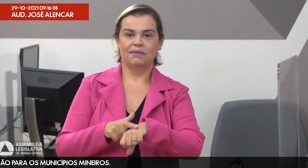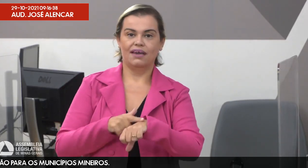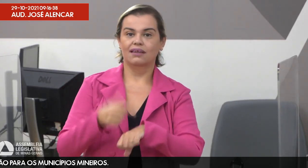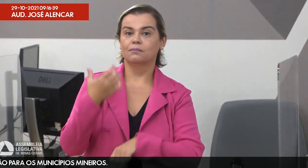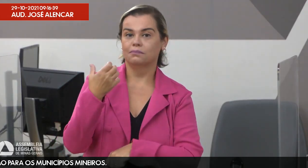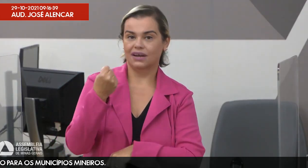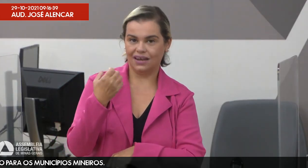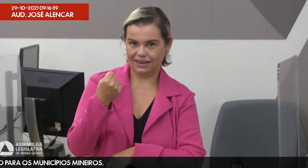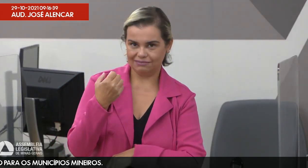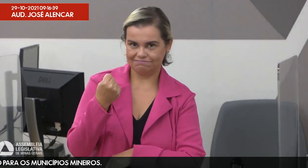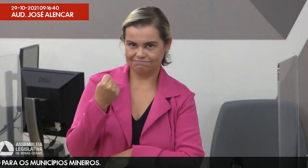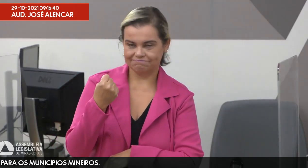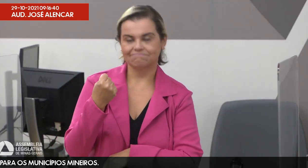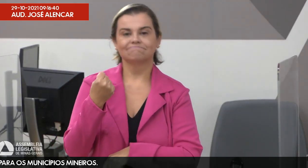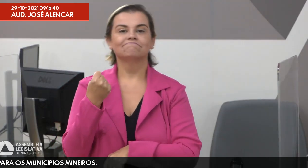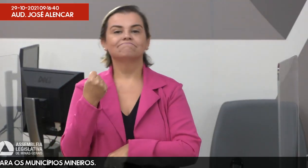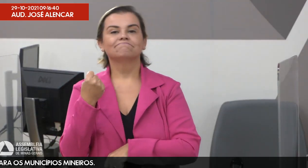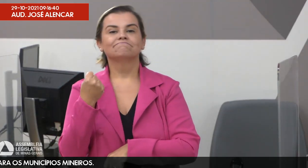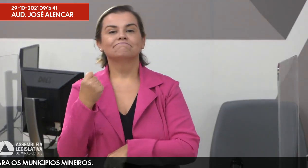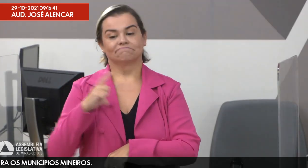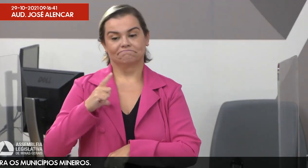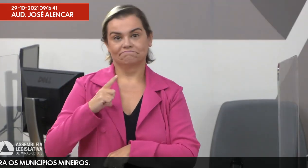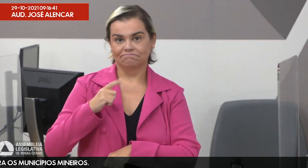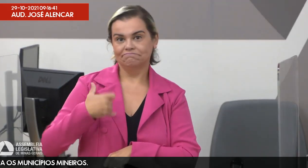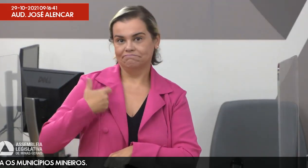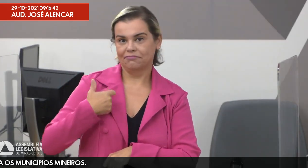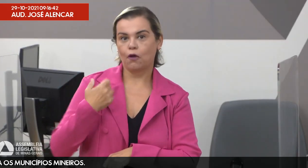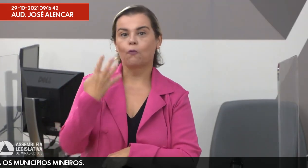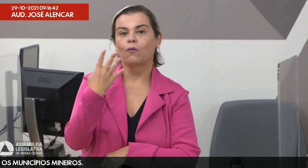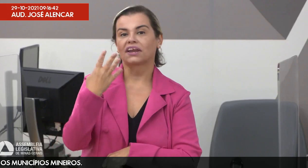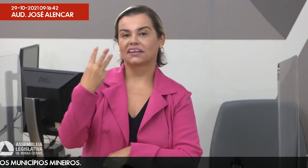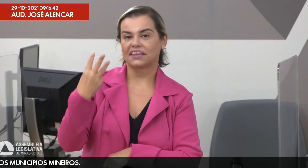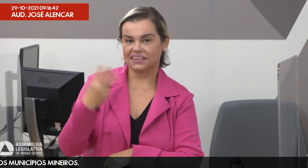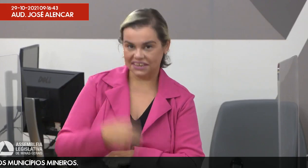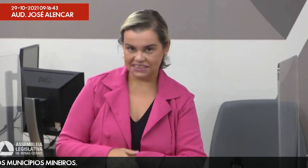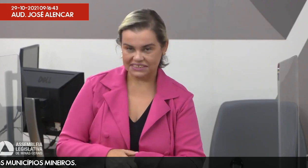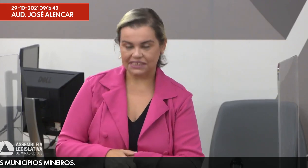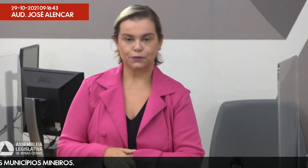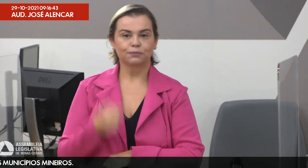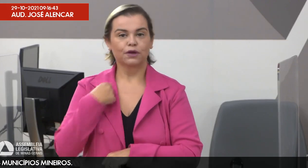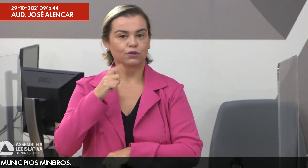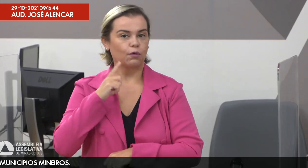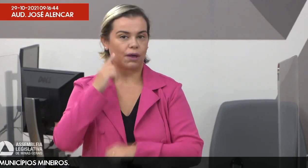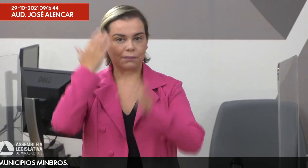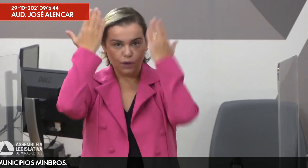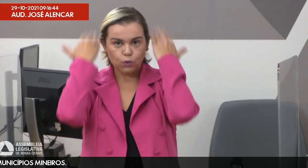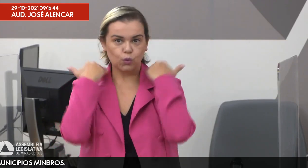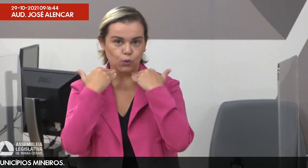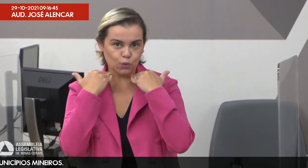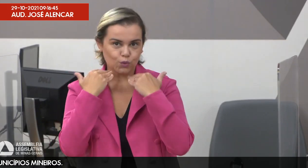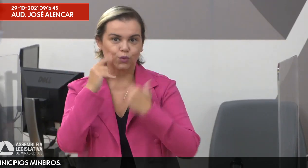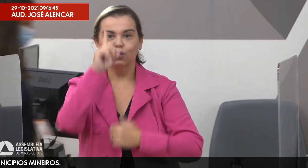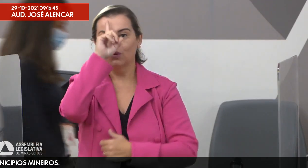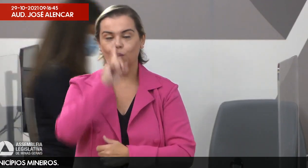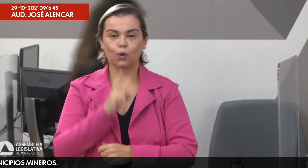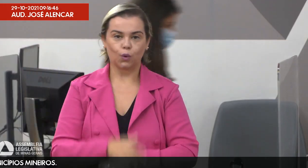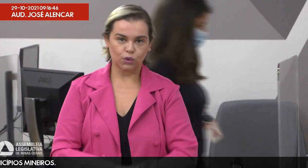Eu sou uma mulher de pele branca, tenho 43 anos, tenho